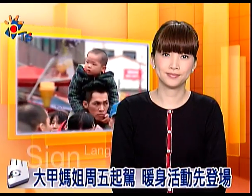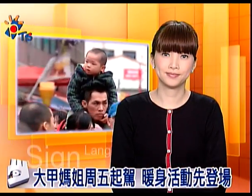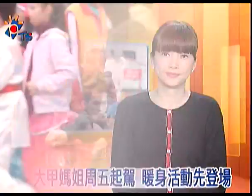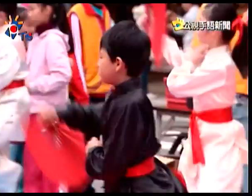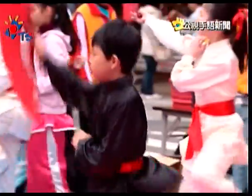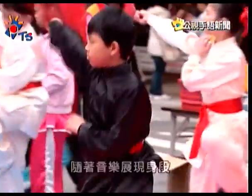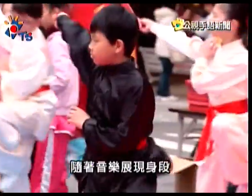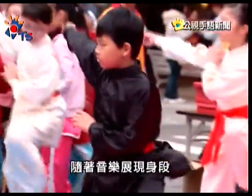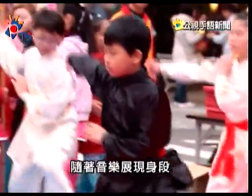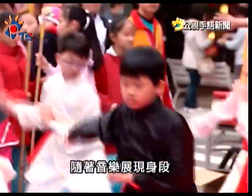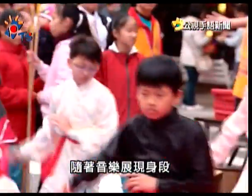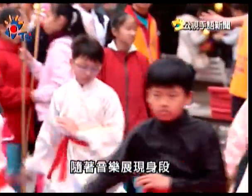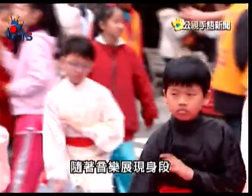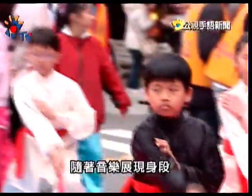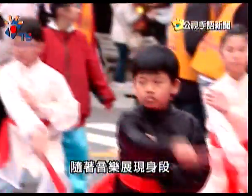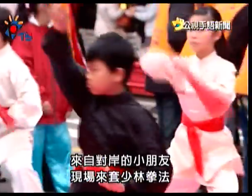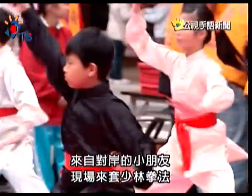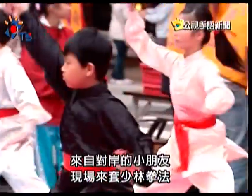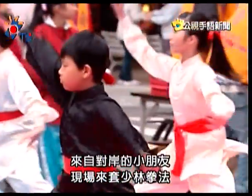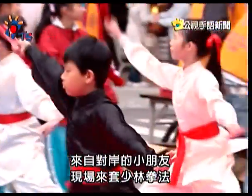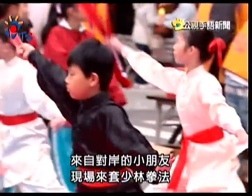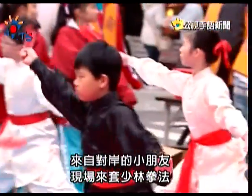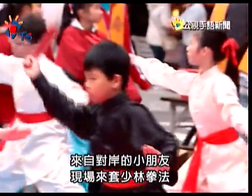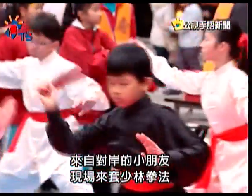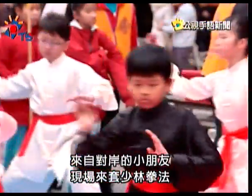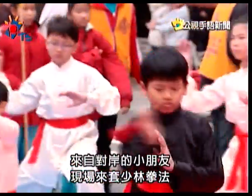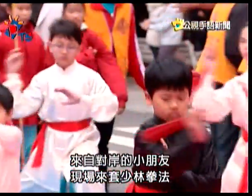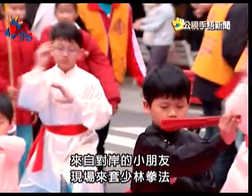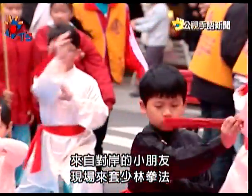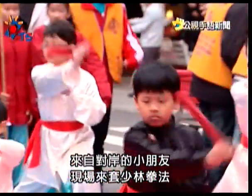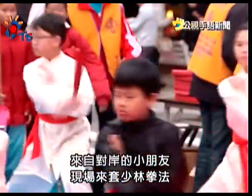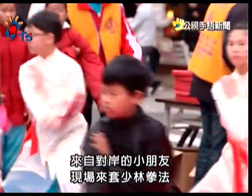随着音乐展现身段，来自对岸的小朋友现场来套少林拳法，